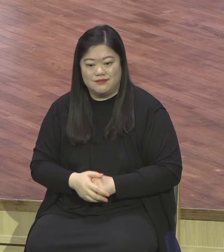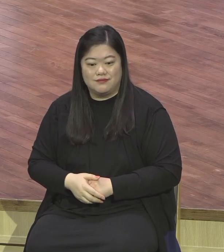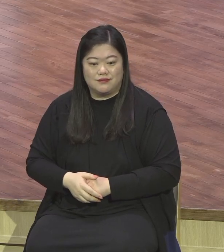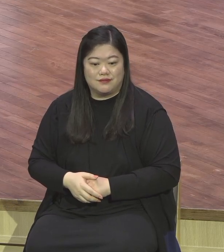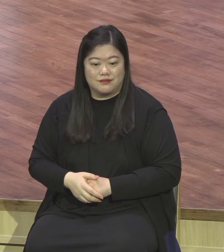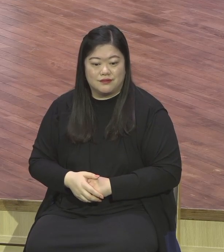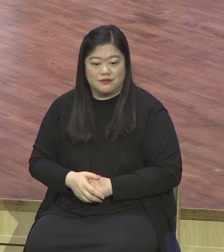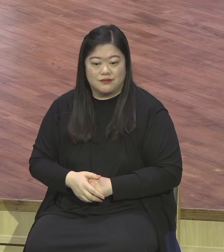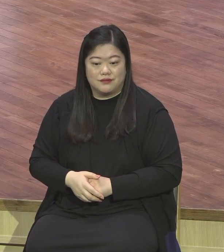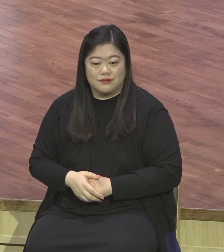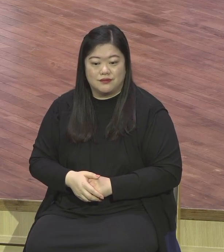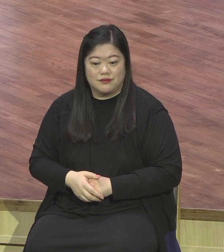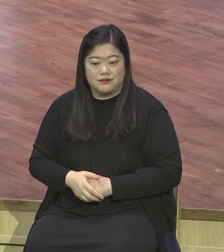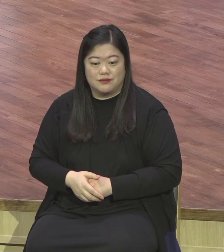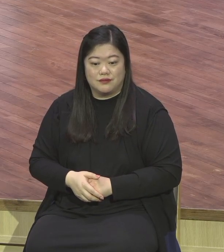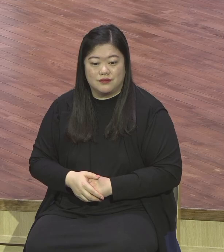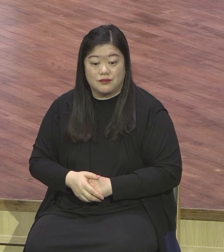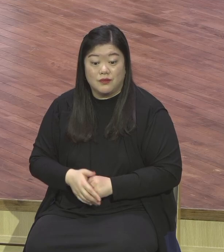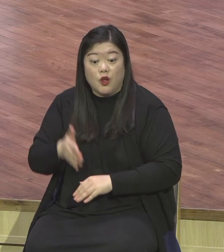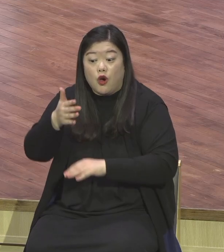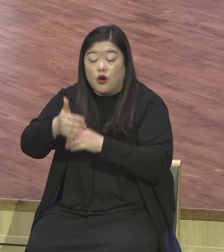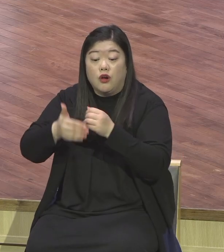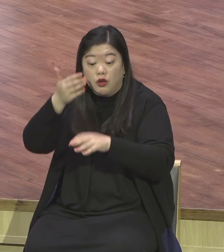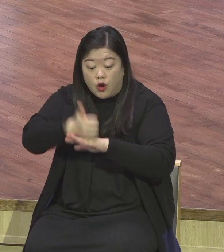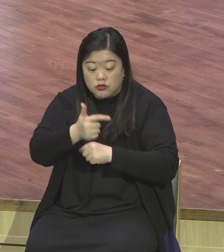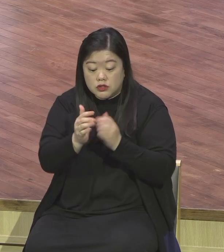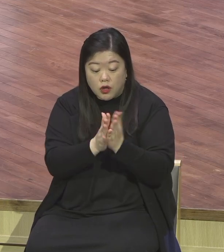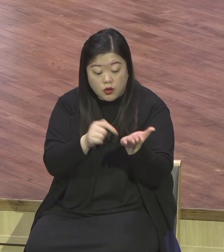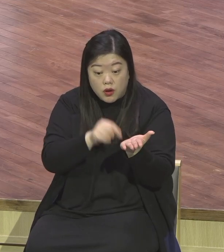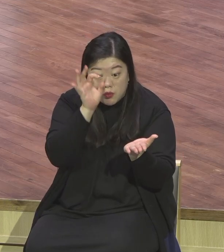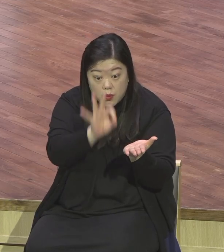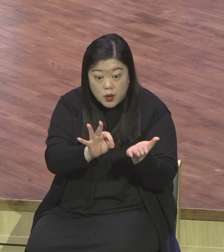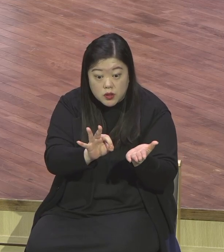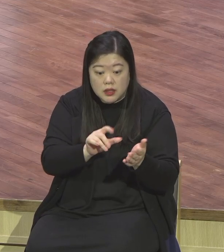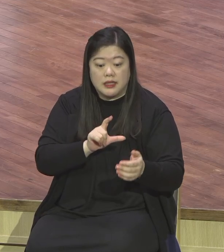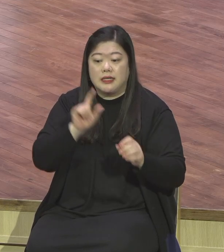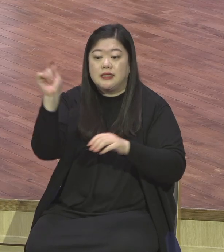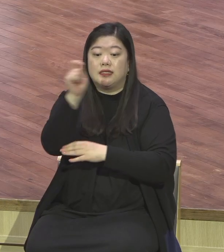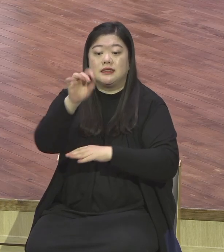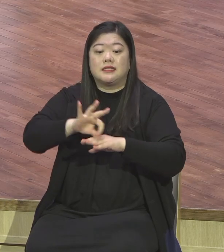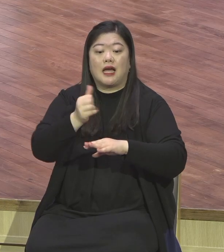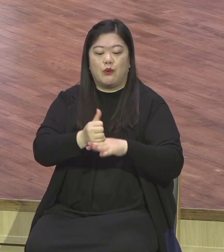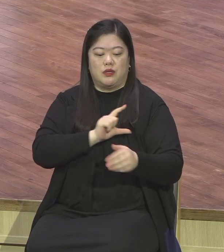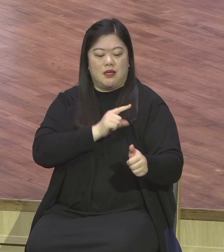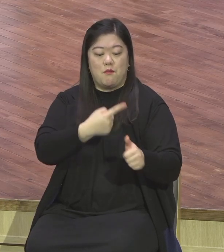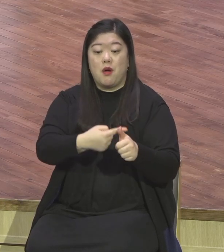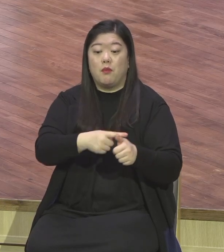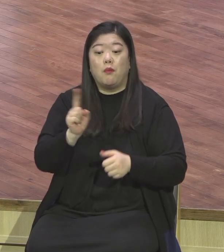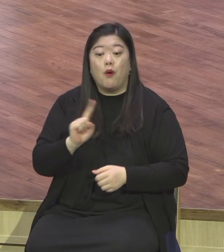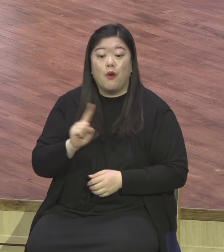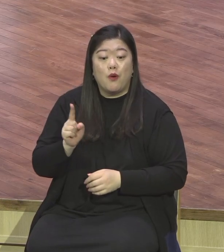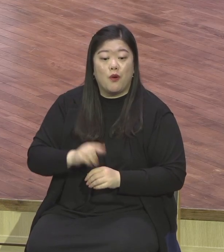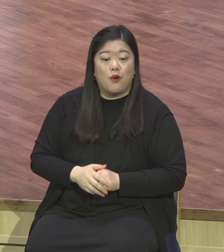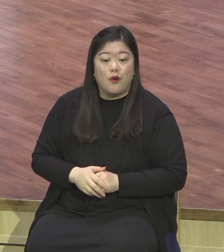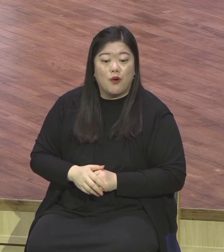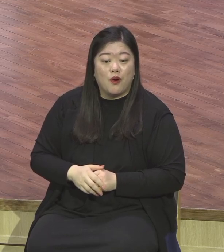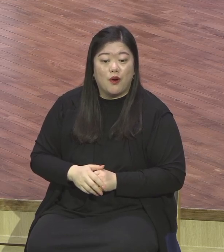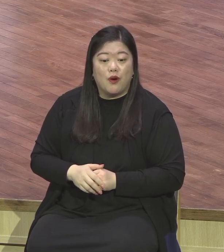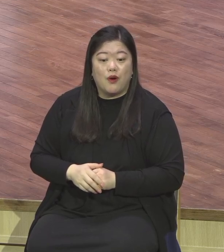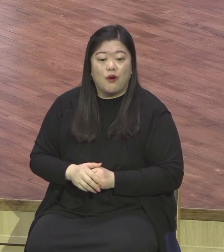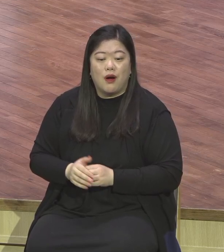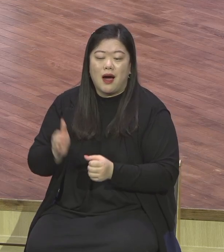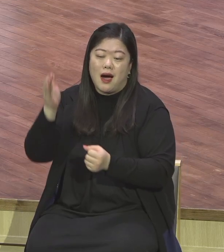하나님의 마음의 합판자다 라는 별칭을 가지고 하나님의 마음의 합판자가 누구에요? 감사만이